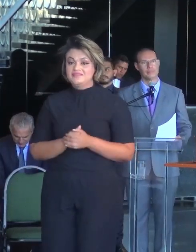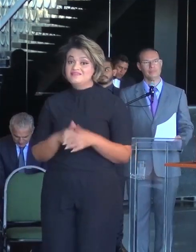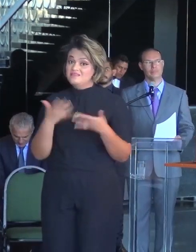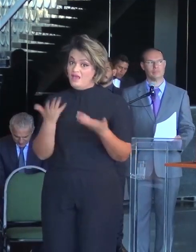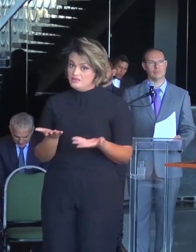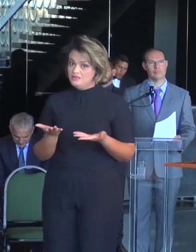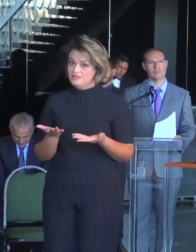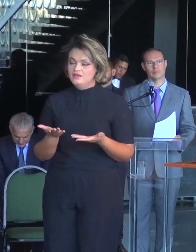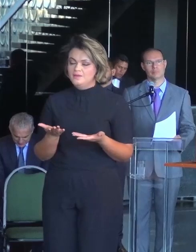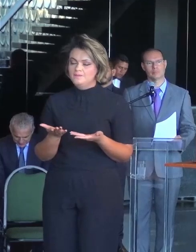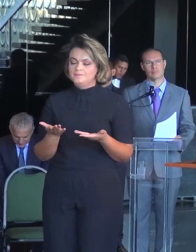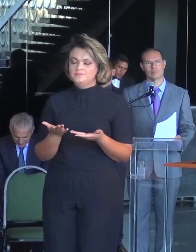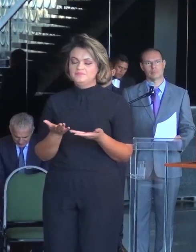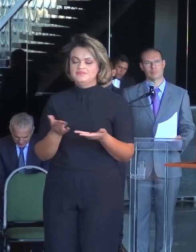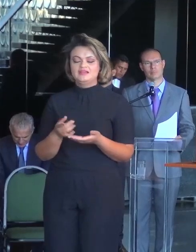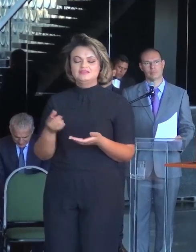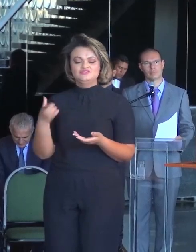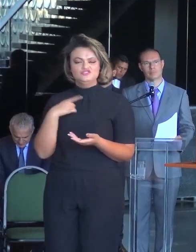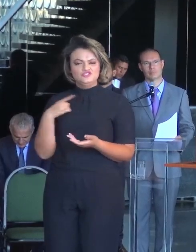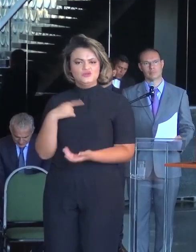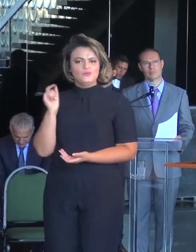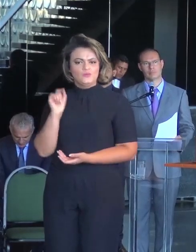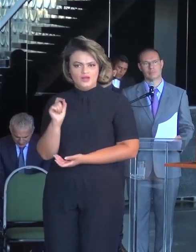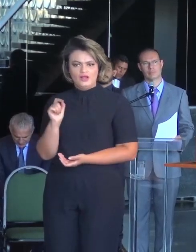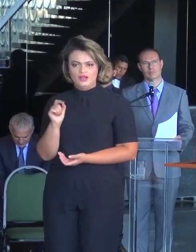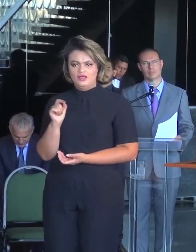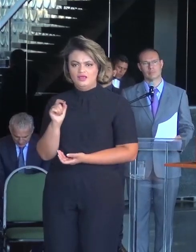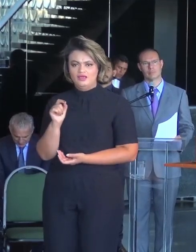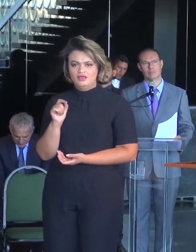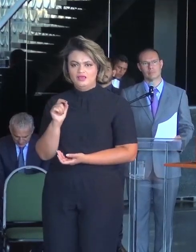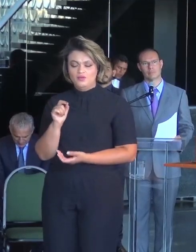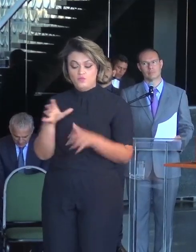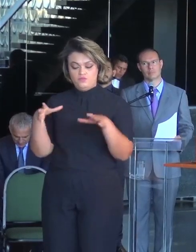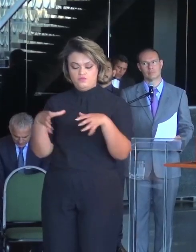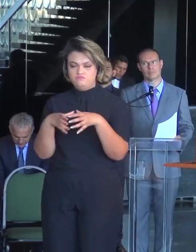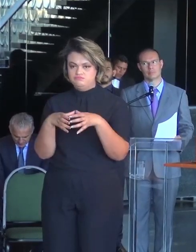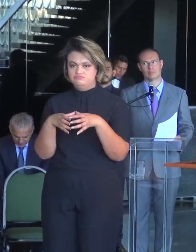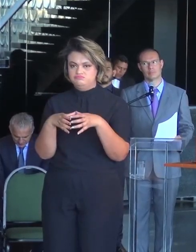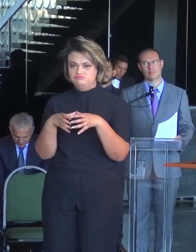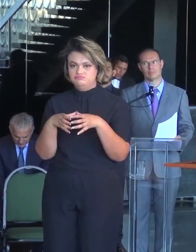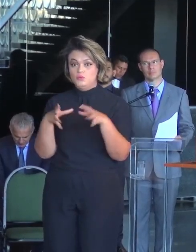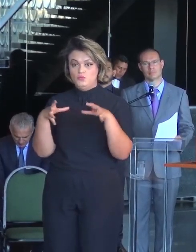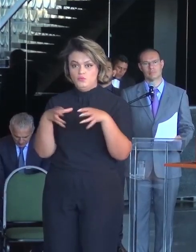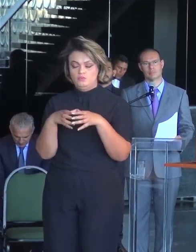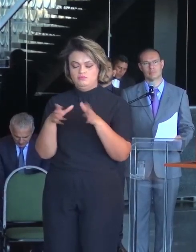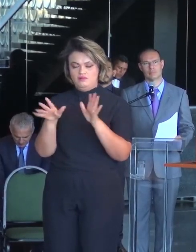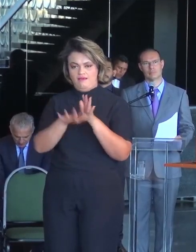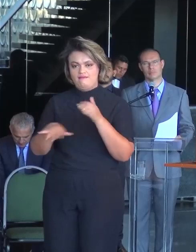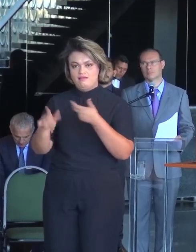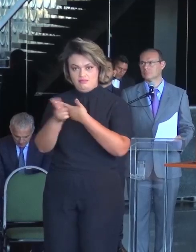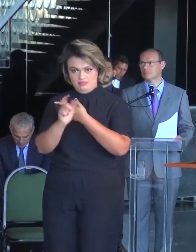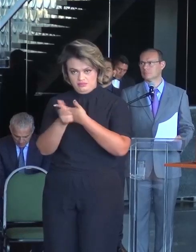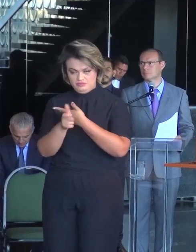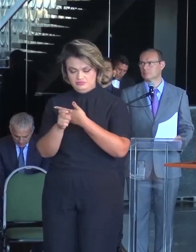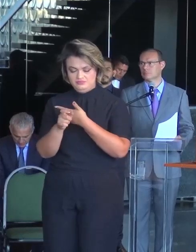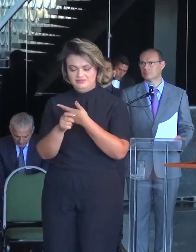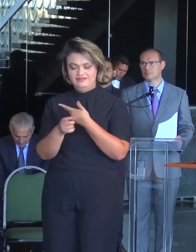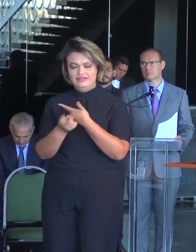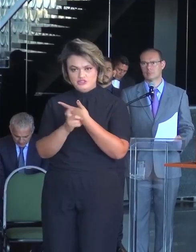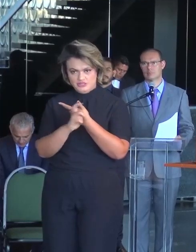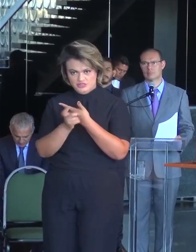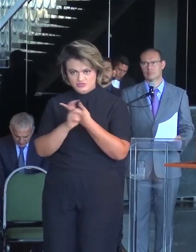De maneira que havia um corpo legislativo, houve